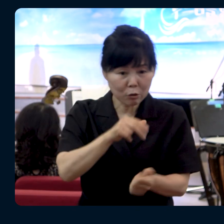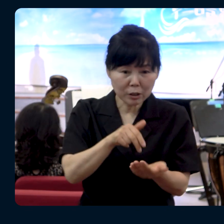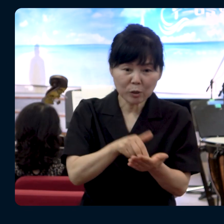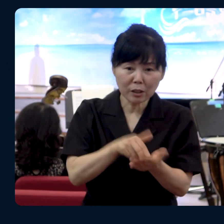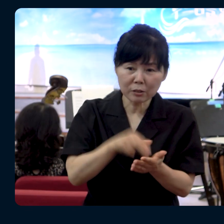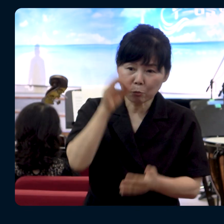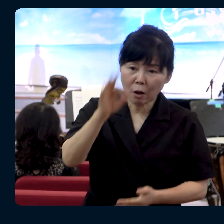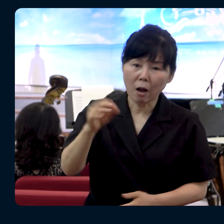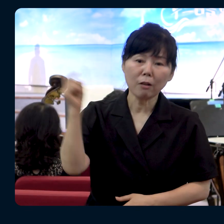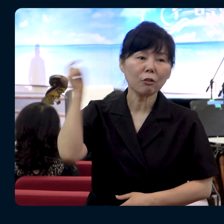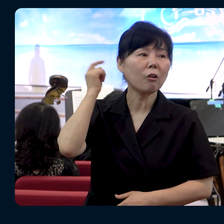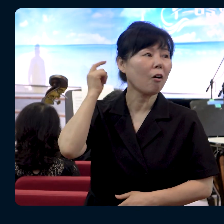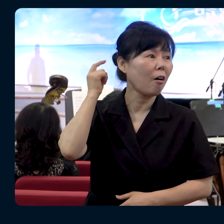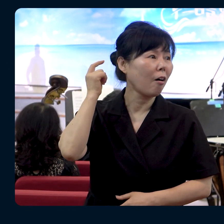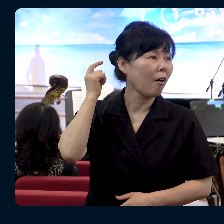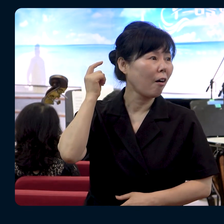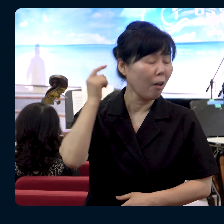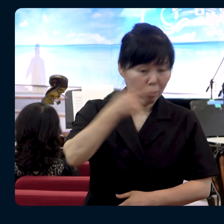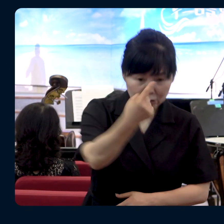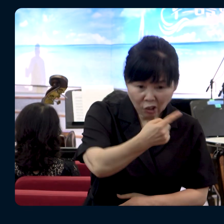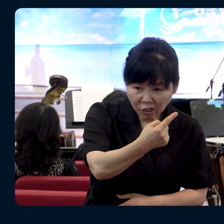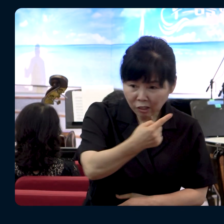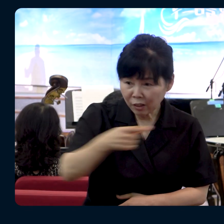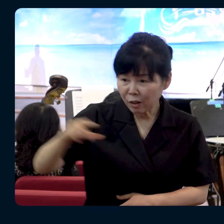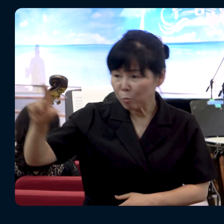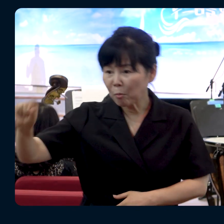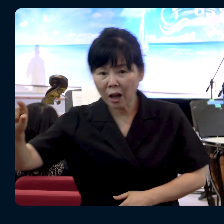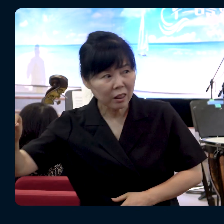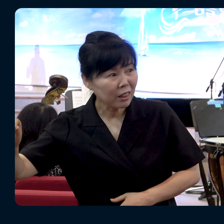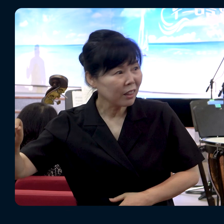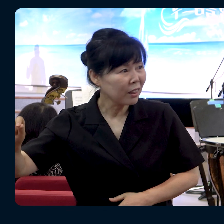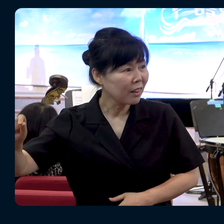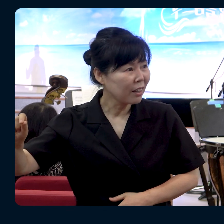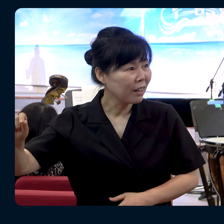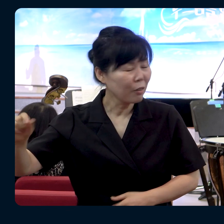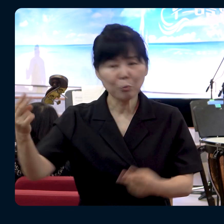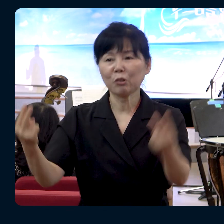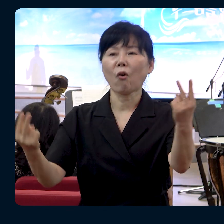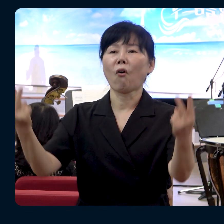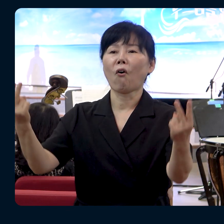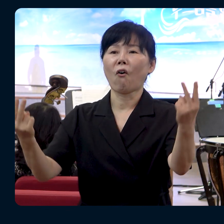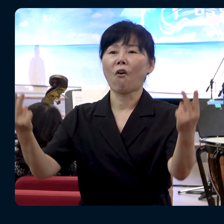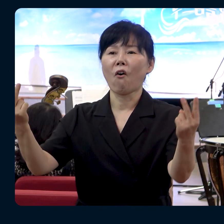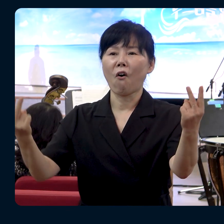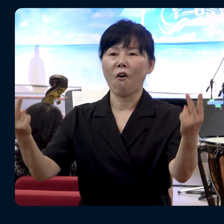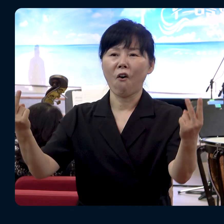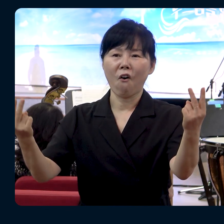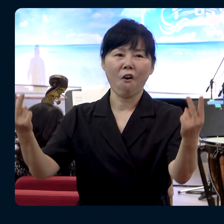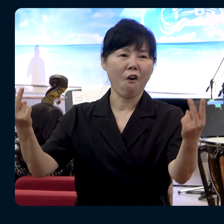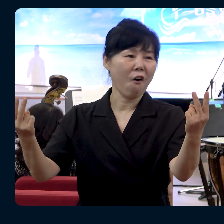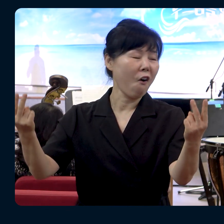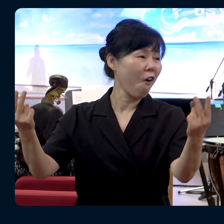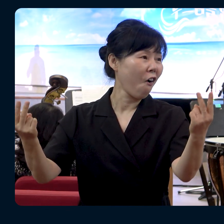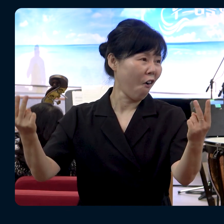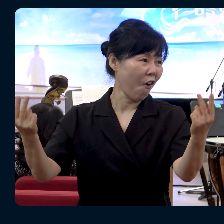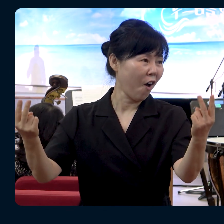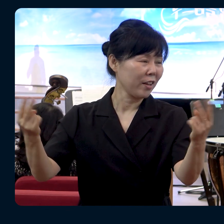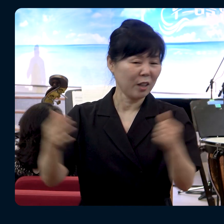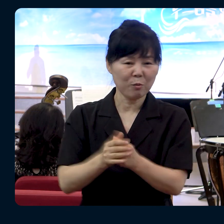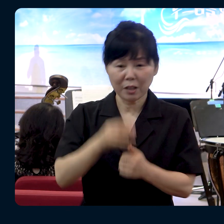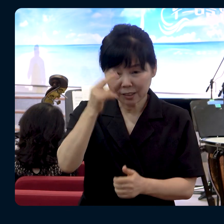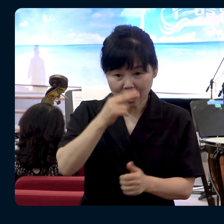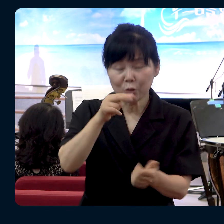그러니까 천과 만이라는 숫자가 그냥 높은 단위의 관용적인 표현임에도 불구하고 그걸